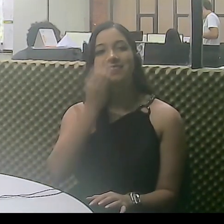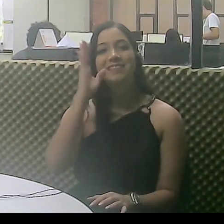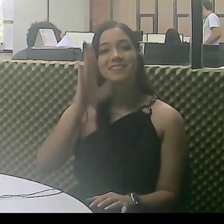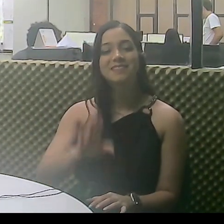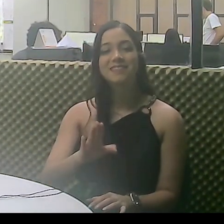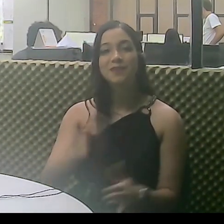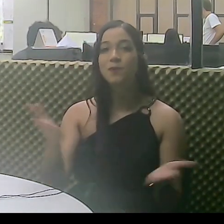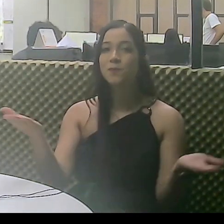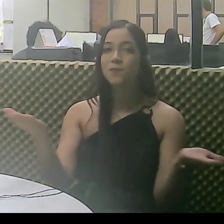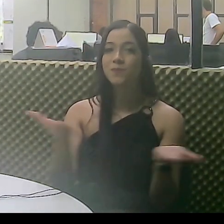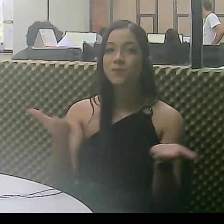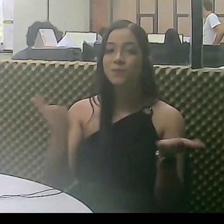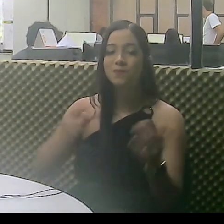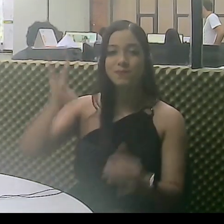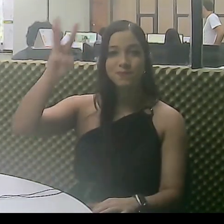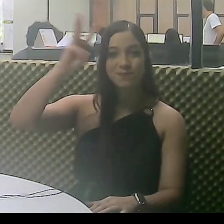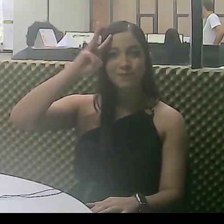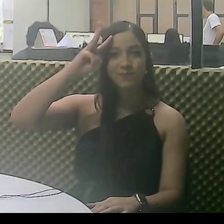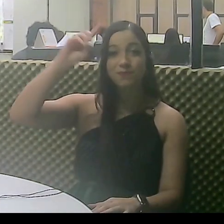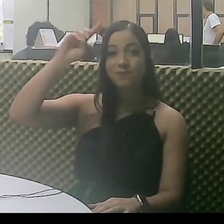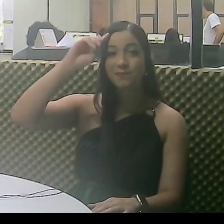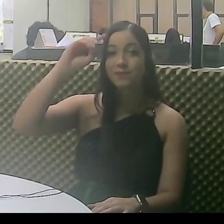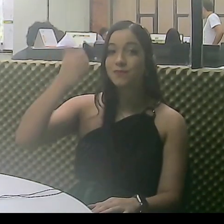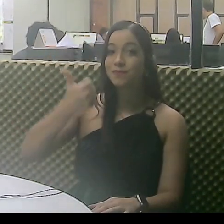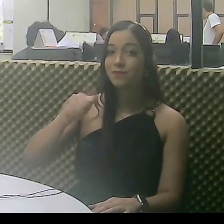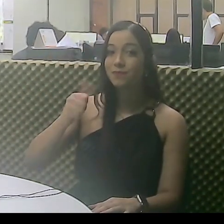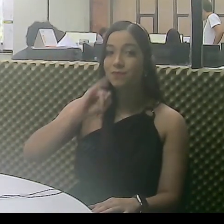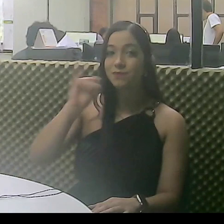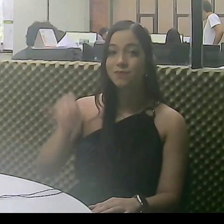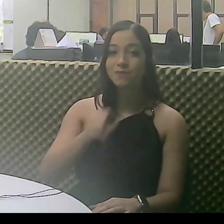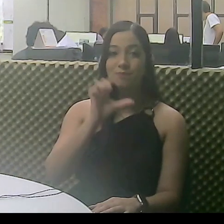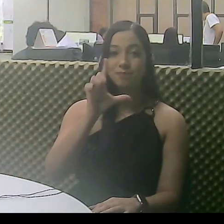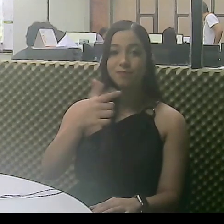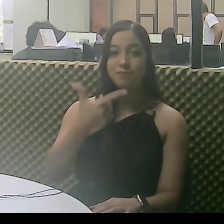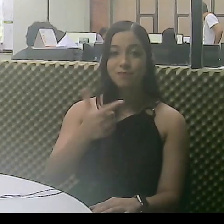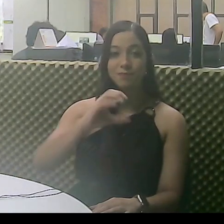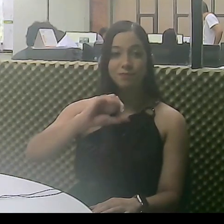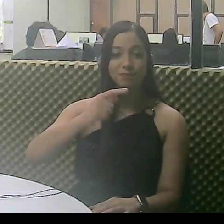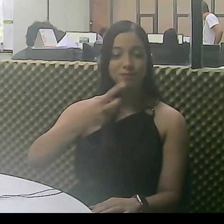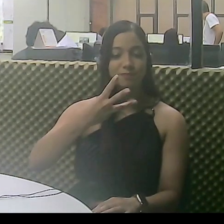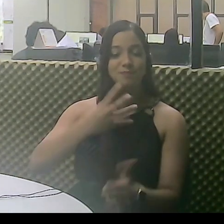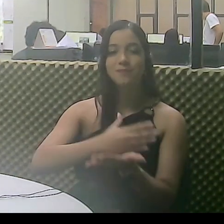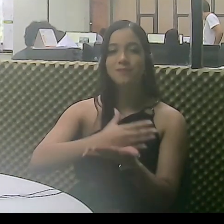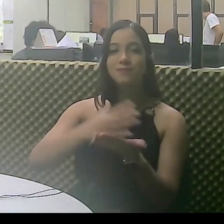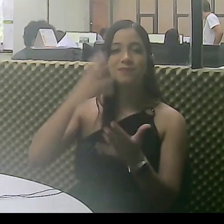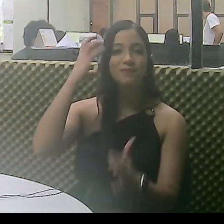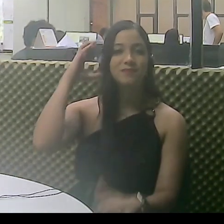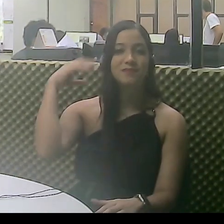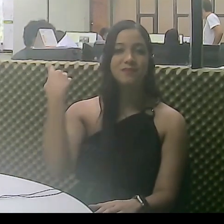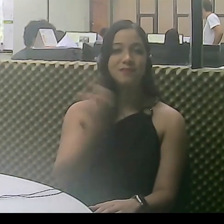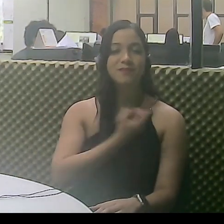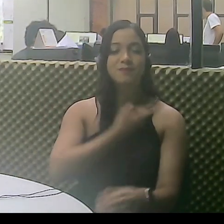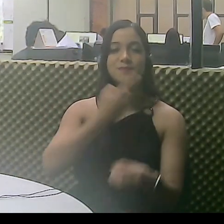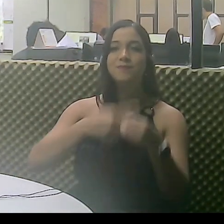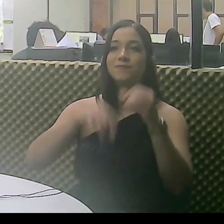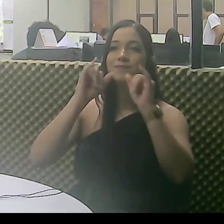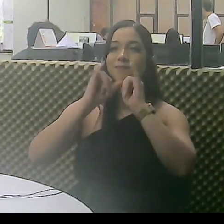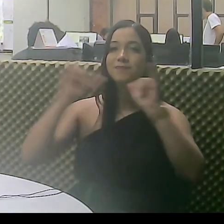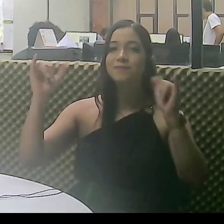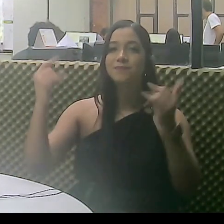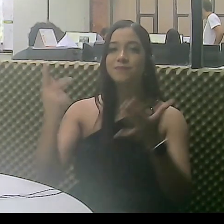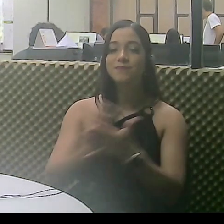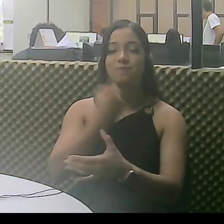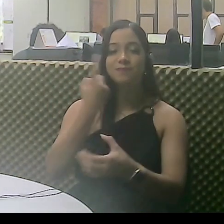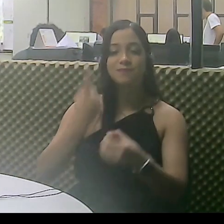Olá, boa tarde. Hoje é terça-feira, dia 11 de julho de 2023. Está no ar a Rádio Nossa Cidade com um boletim